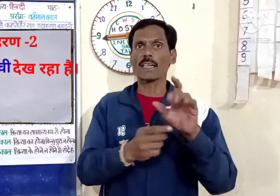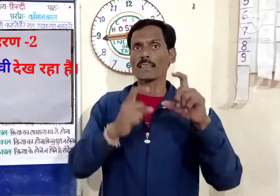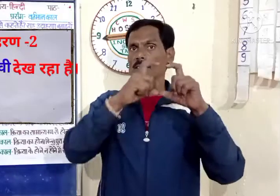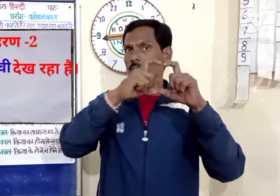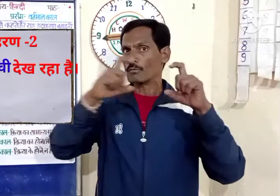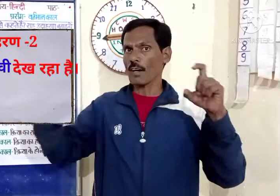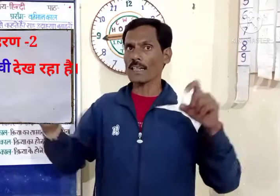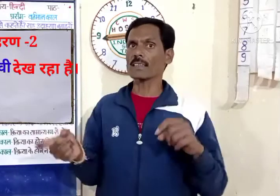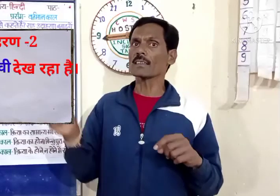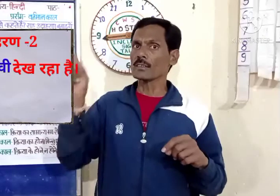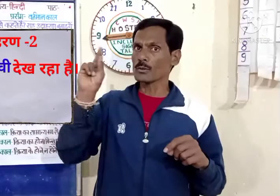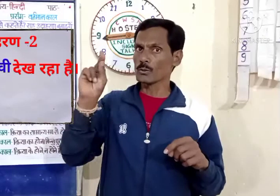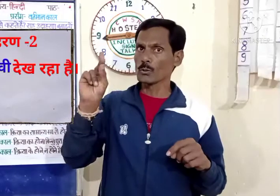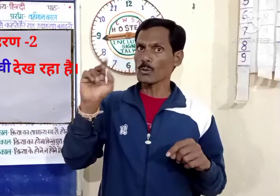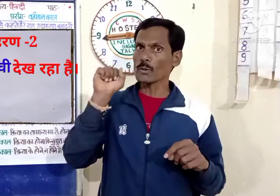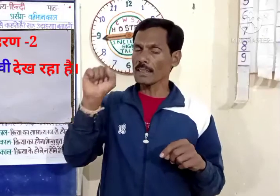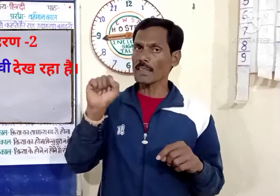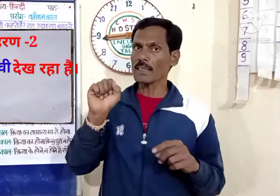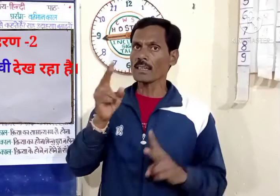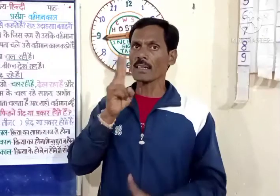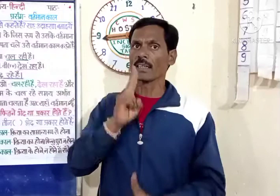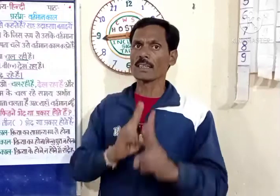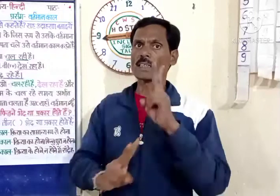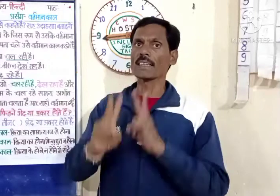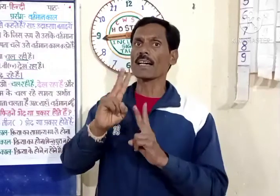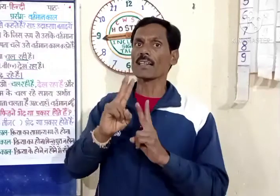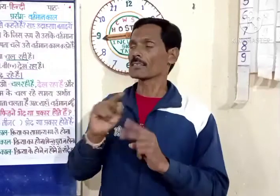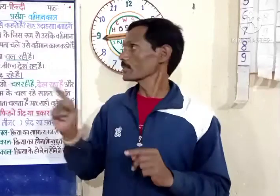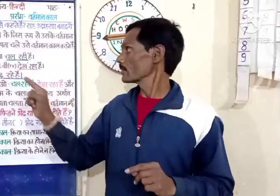उदाहरण वाक्य 2 की क्रिया